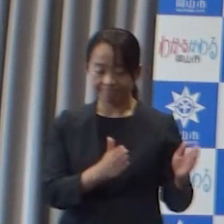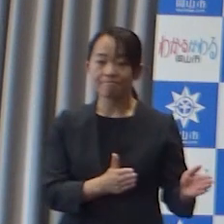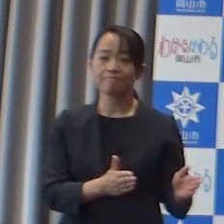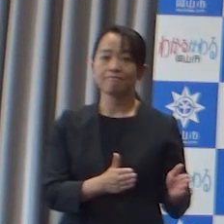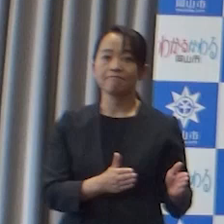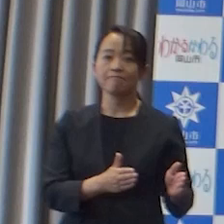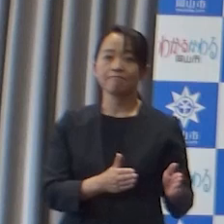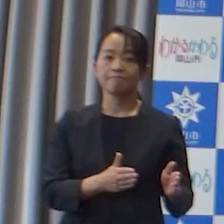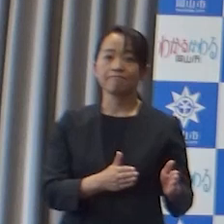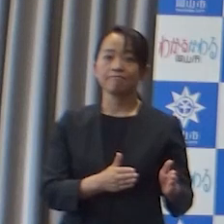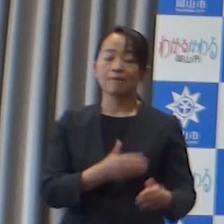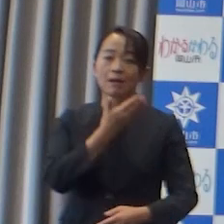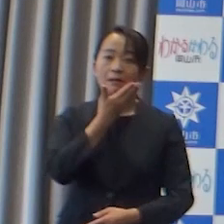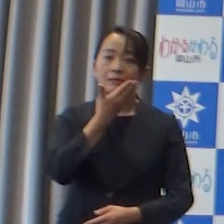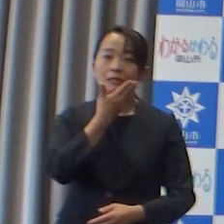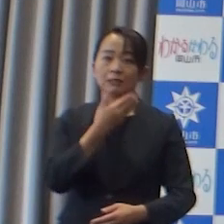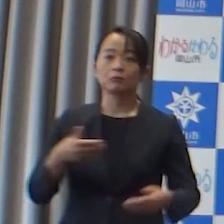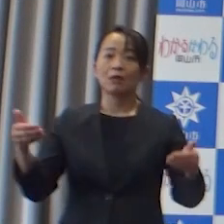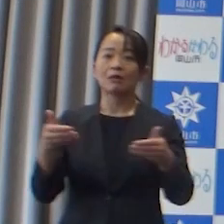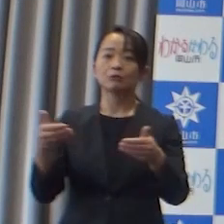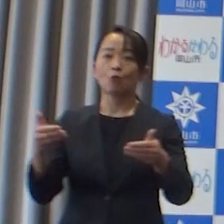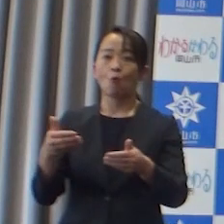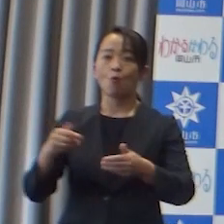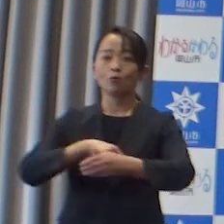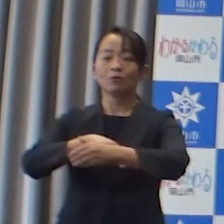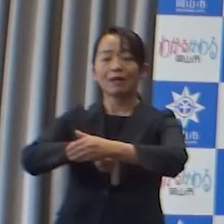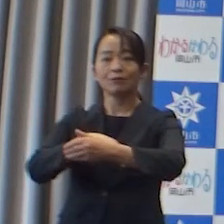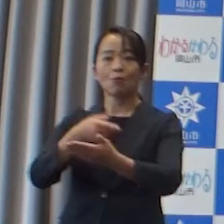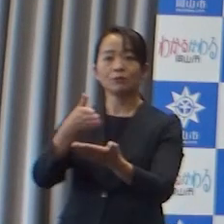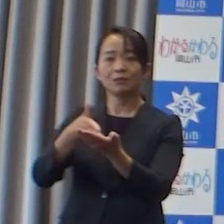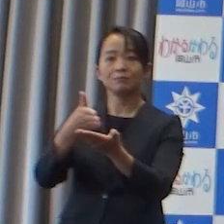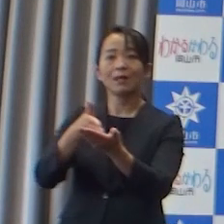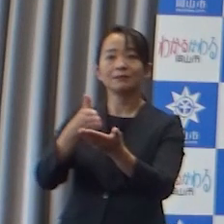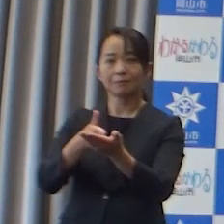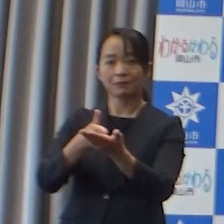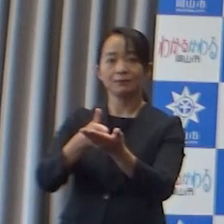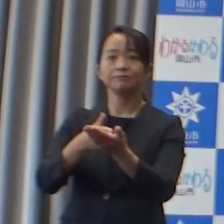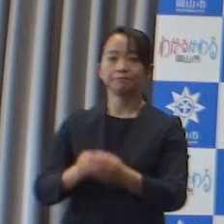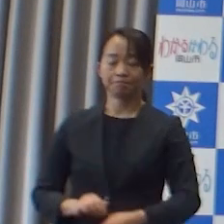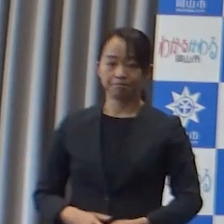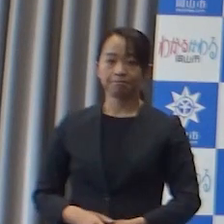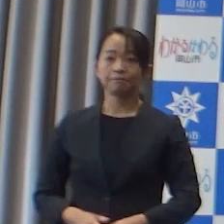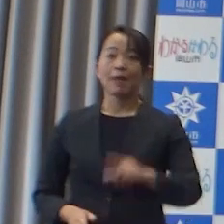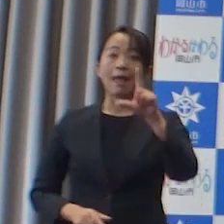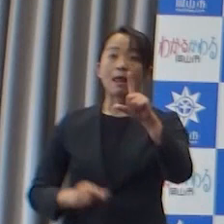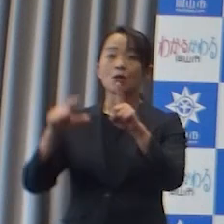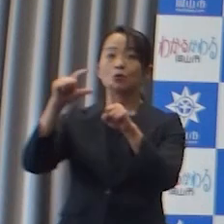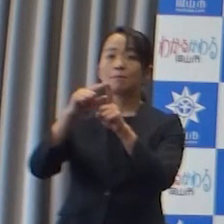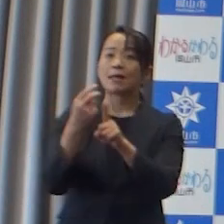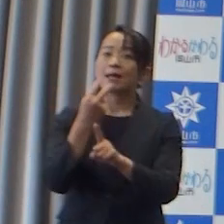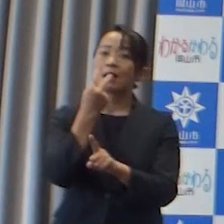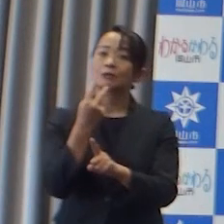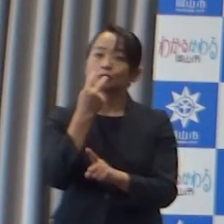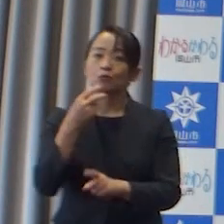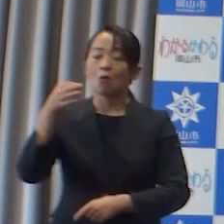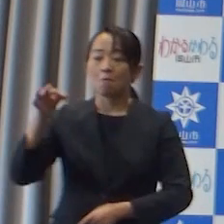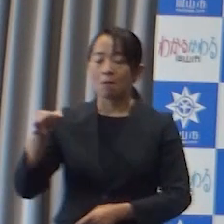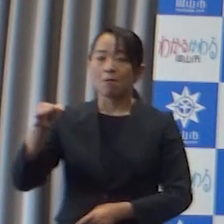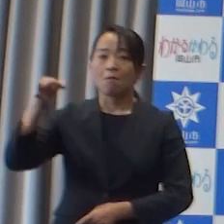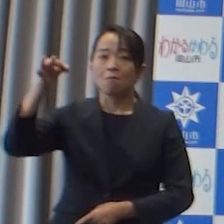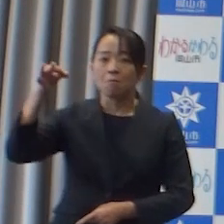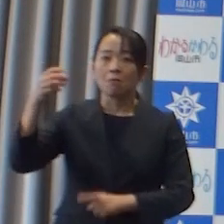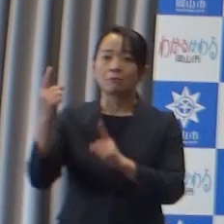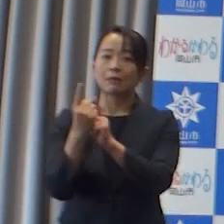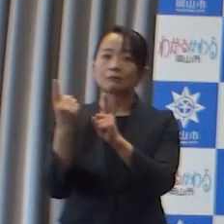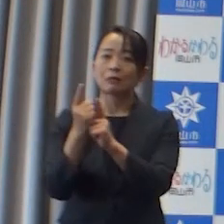それでは主な事業の内容を説明いたします。LP ガス料金高騰対策支援事業につい